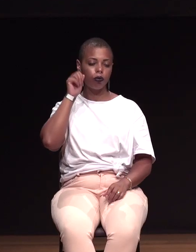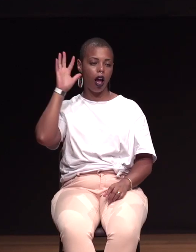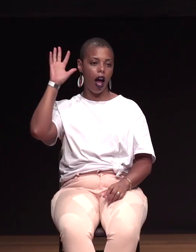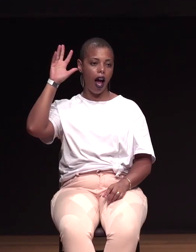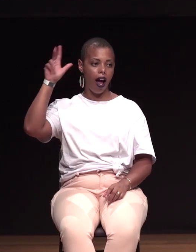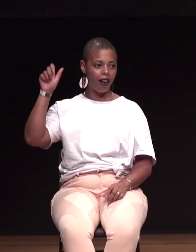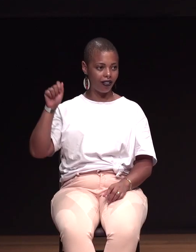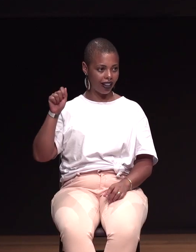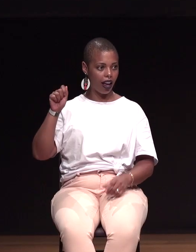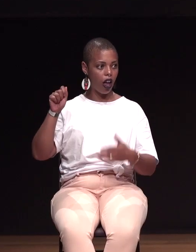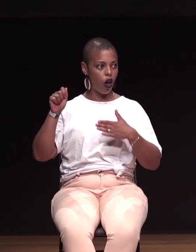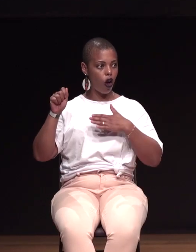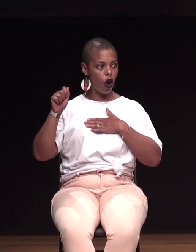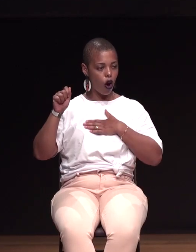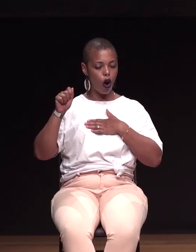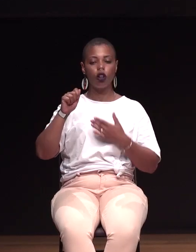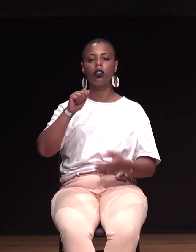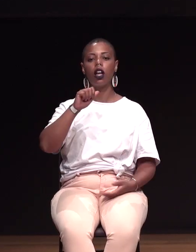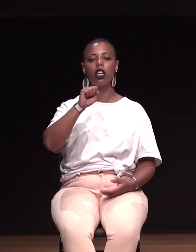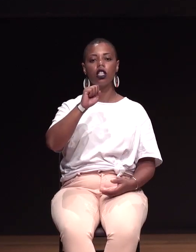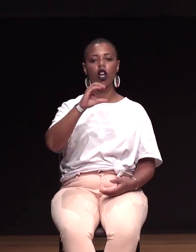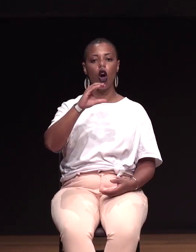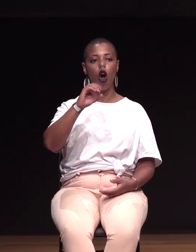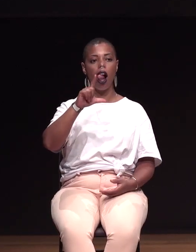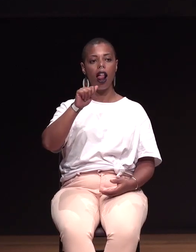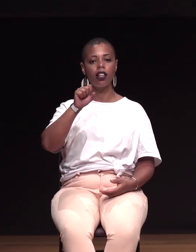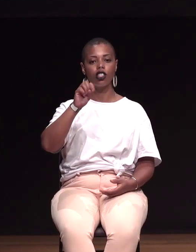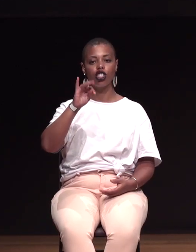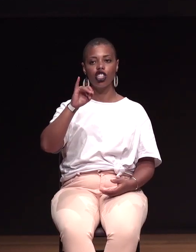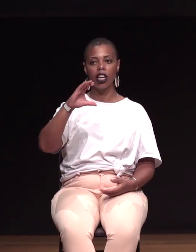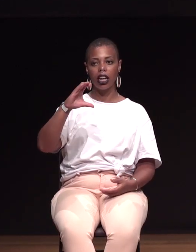da Scholastique Mukasonga, que